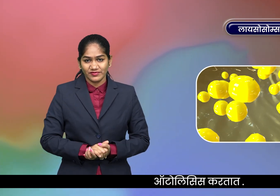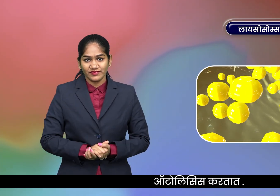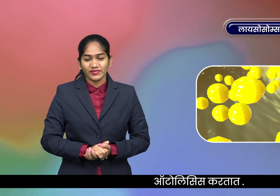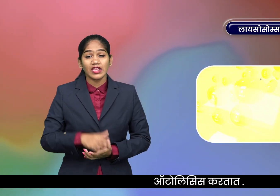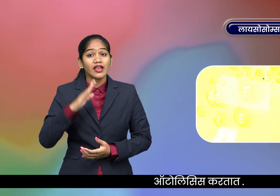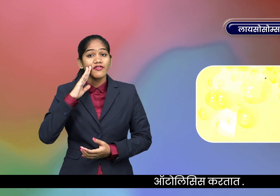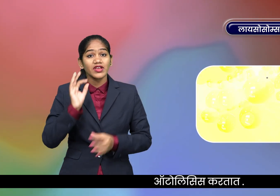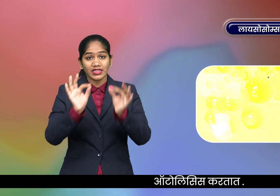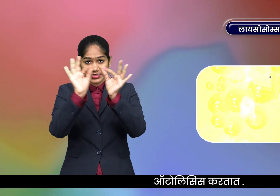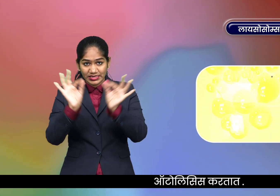ऑटोलिसिस करतात,